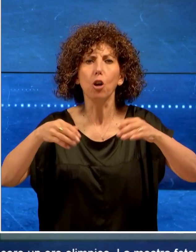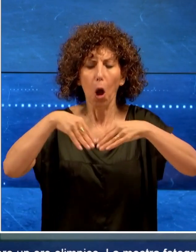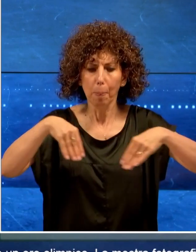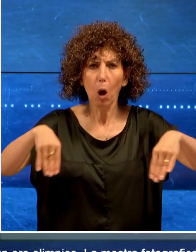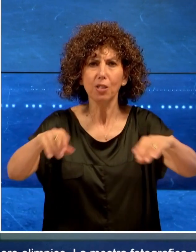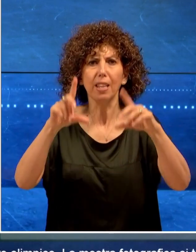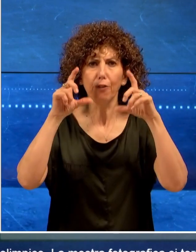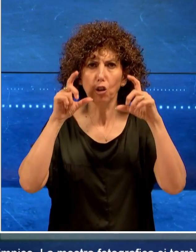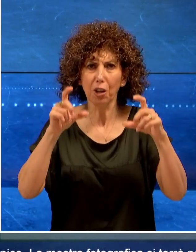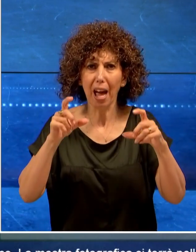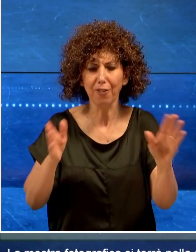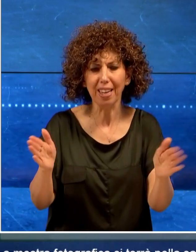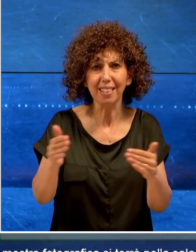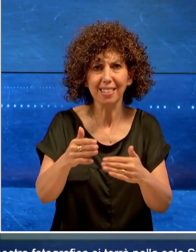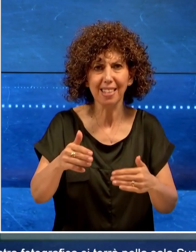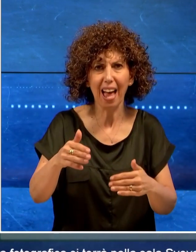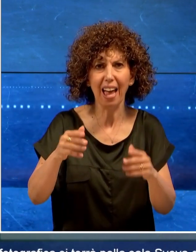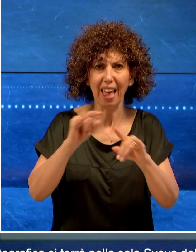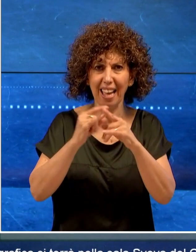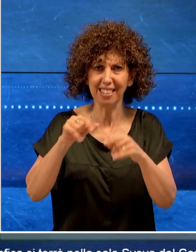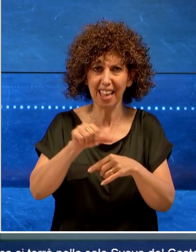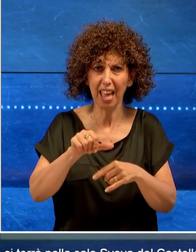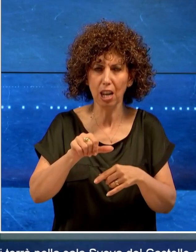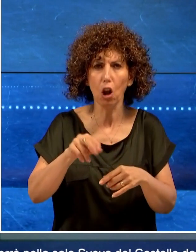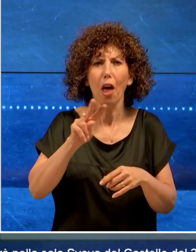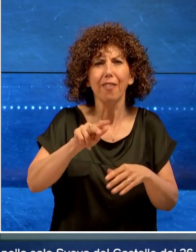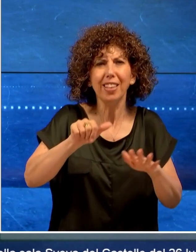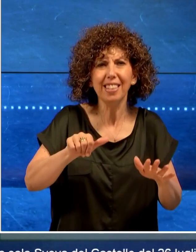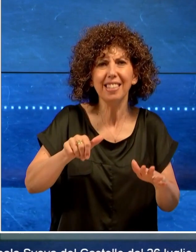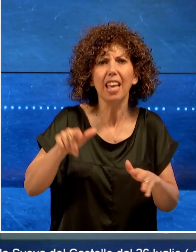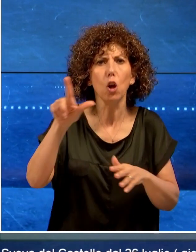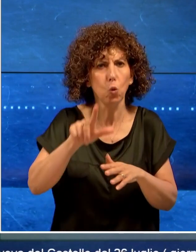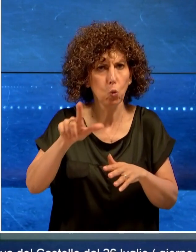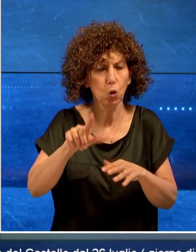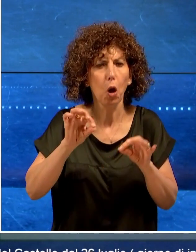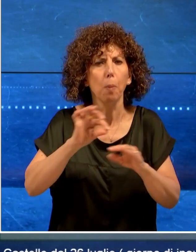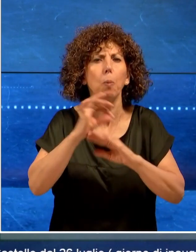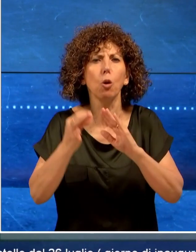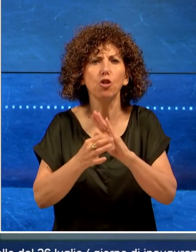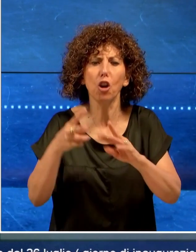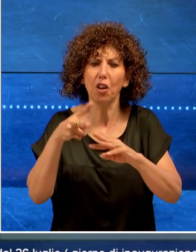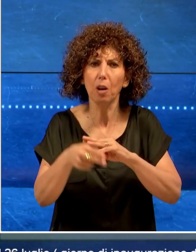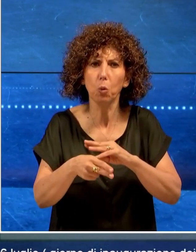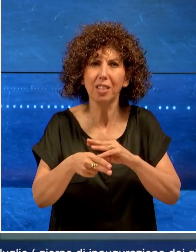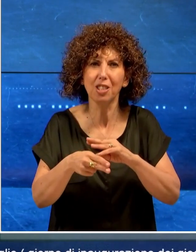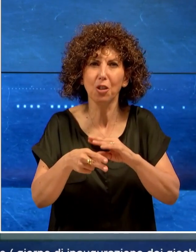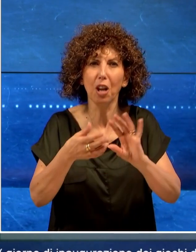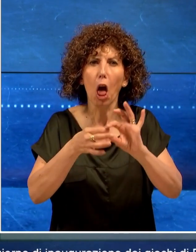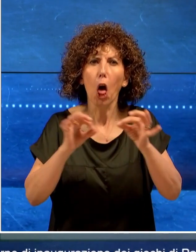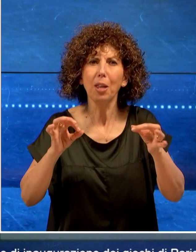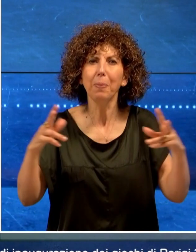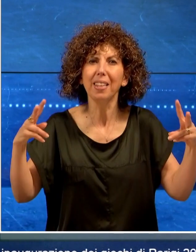Sveva del Castello dal 26 luglio giorno di inaugurazione dei giochi di Parigi